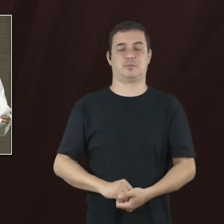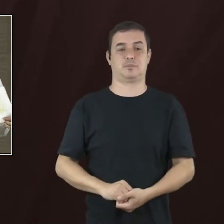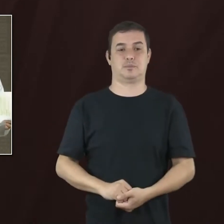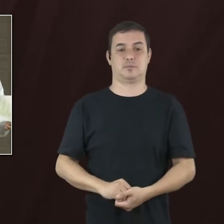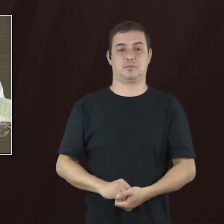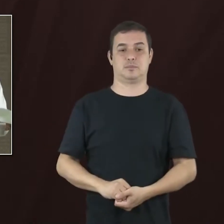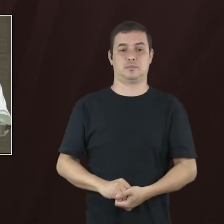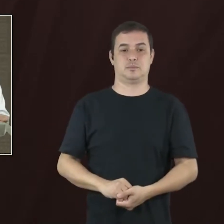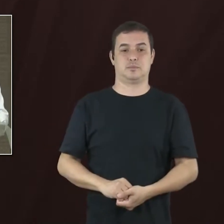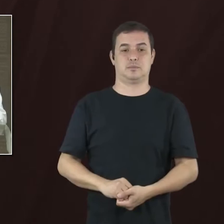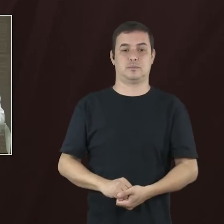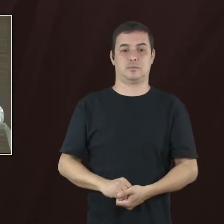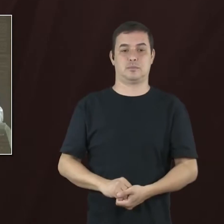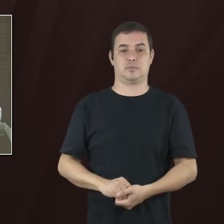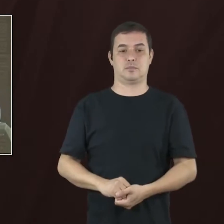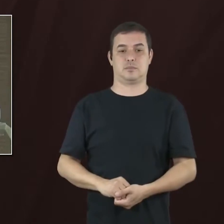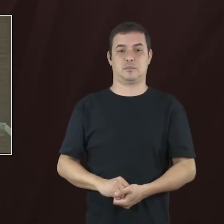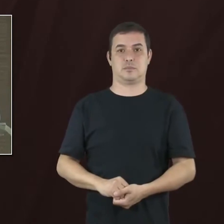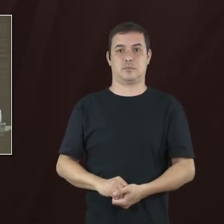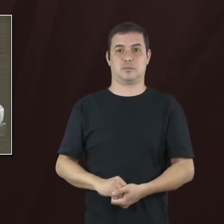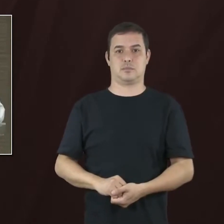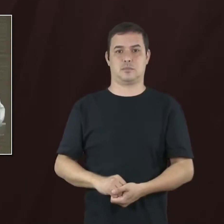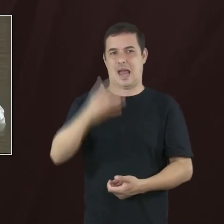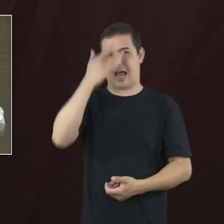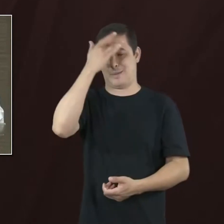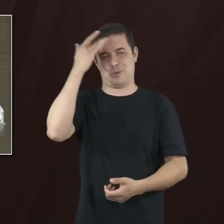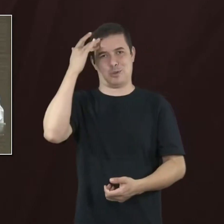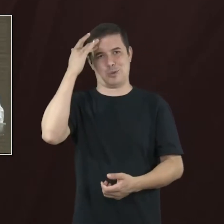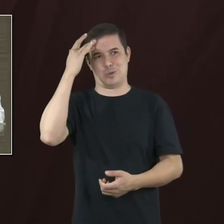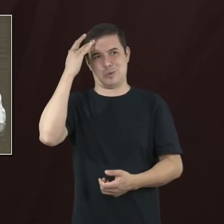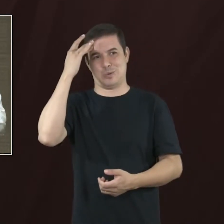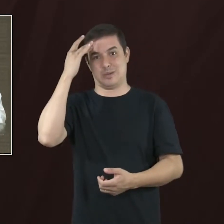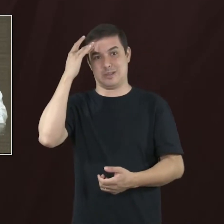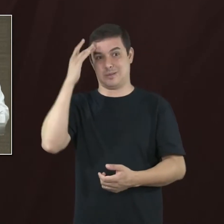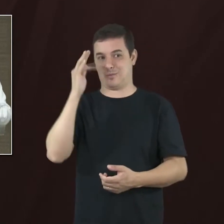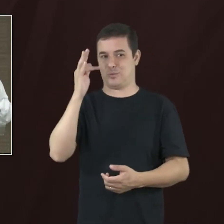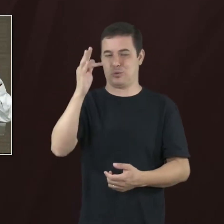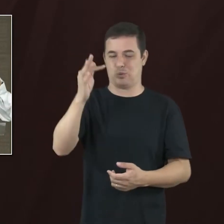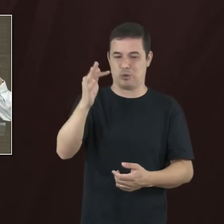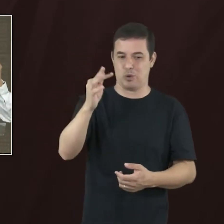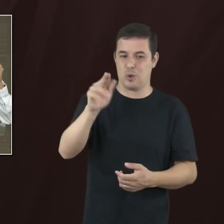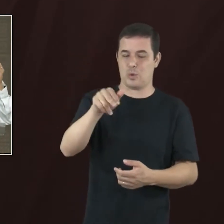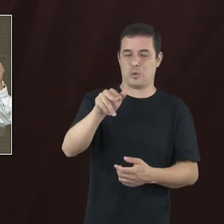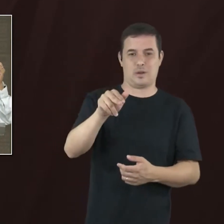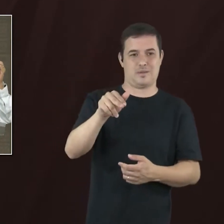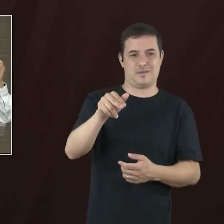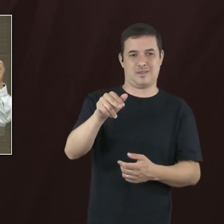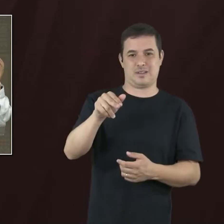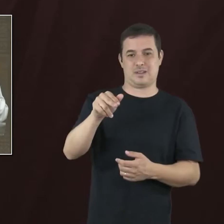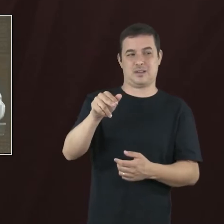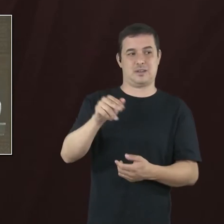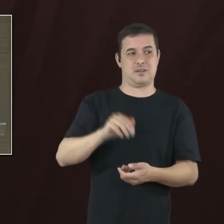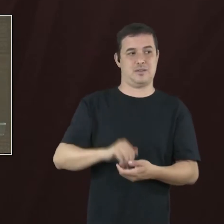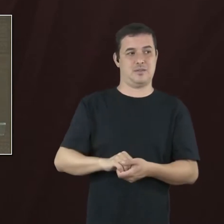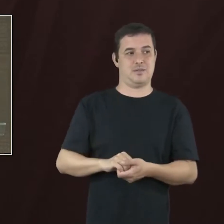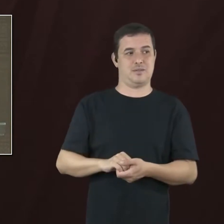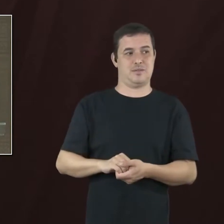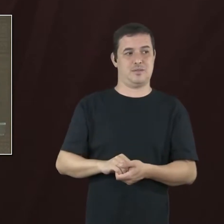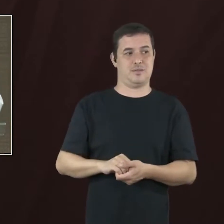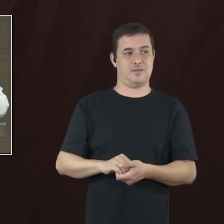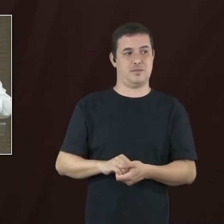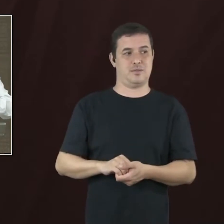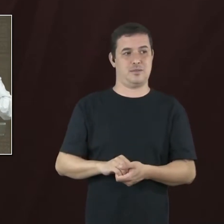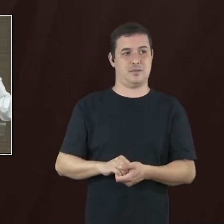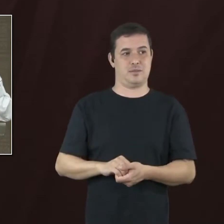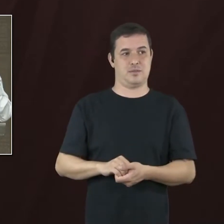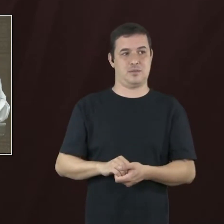eles recusarão ouvir as sãs palavras. Eles vão buscar se cercar de mestres